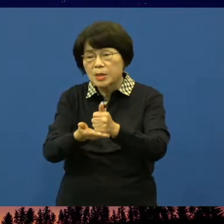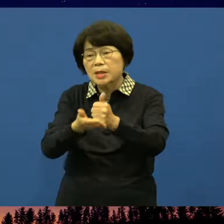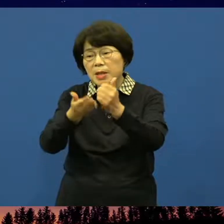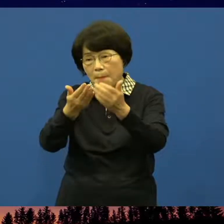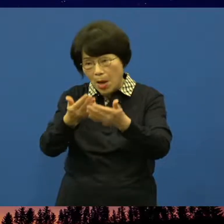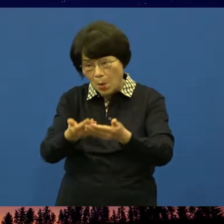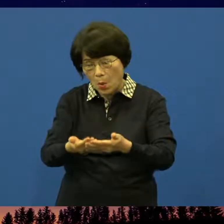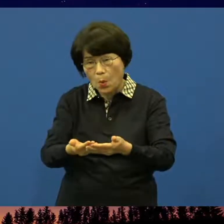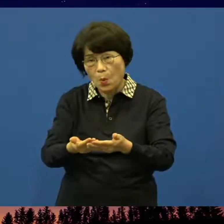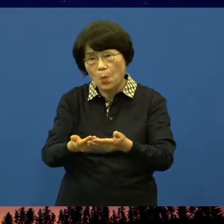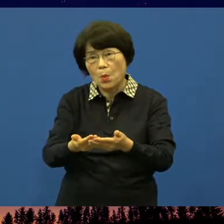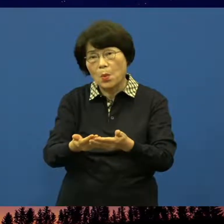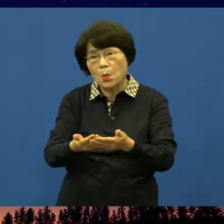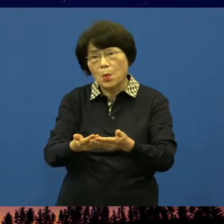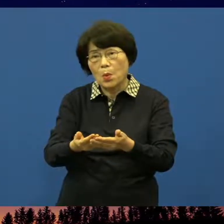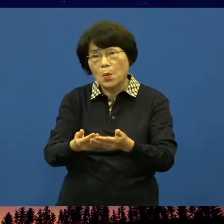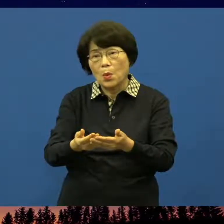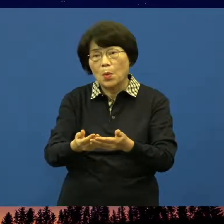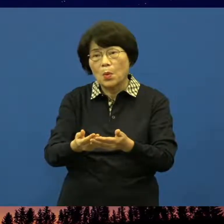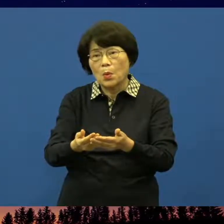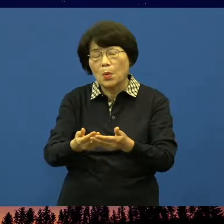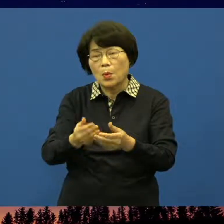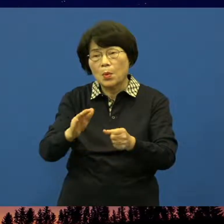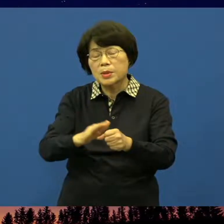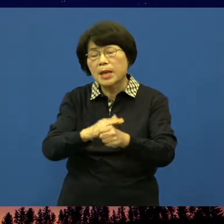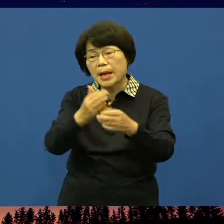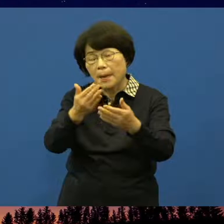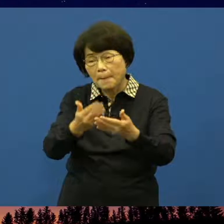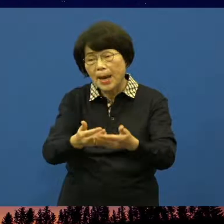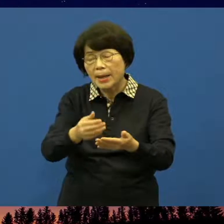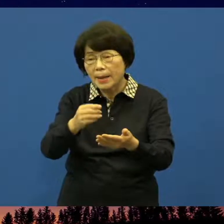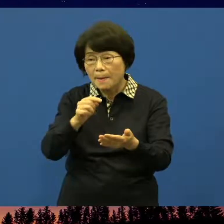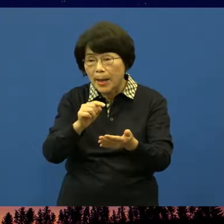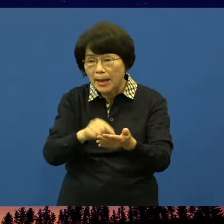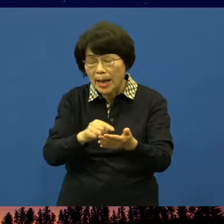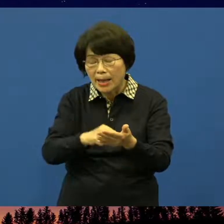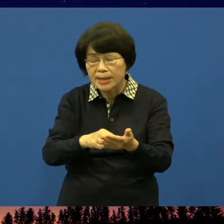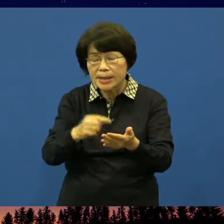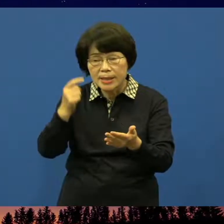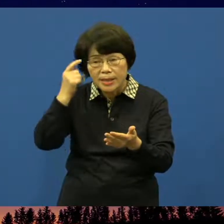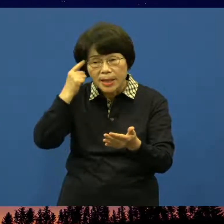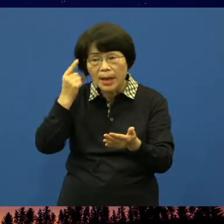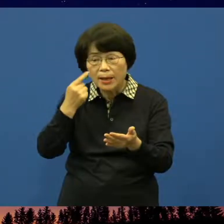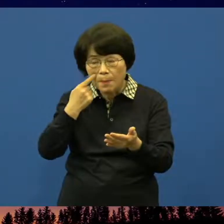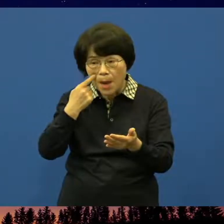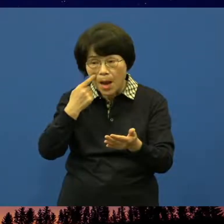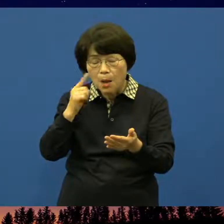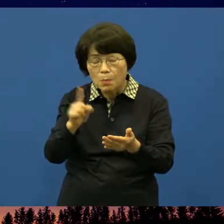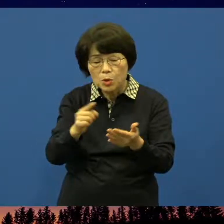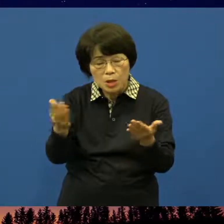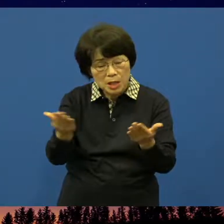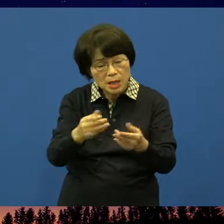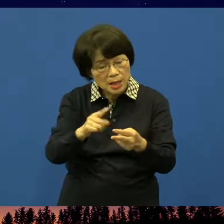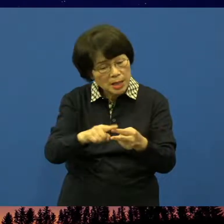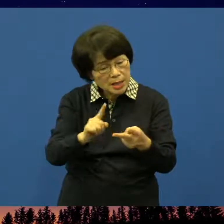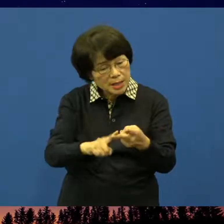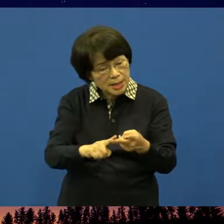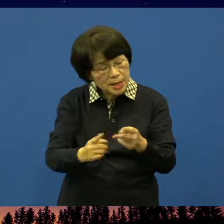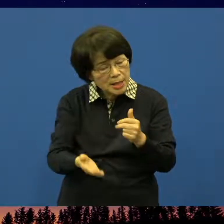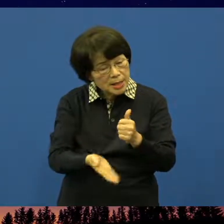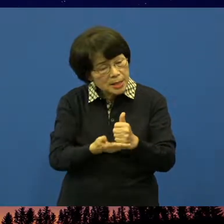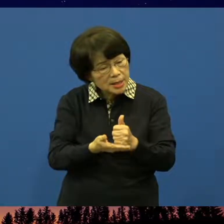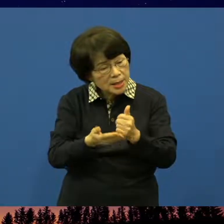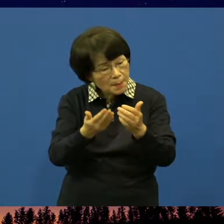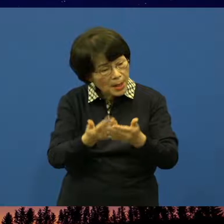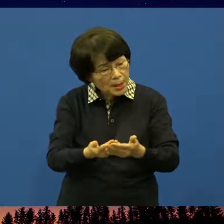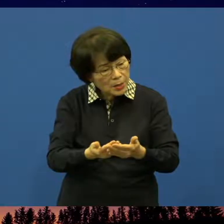만하며, 무엇이든지 사랑받을 만한 그걸 생각하는 거예요. 언제나 무엇이든지 칭찬받을 만한 삶을